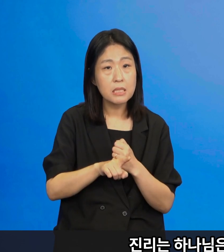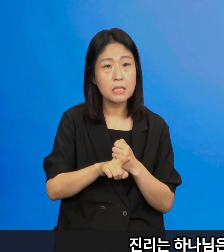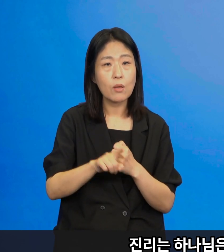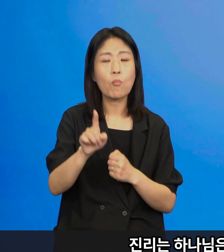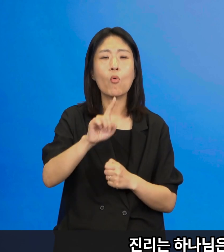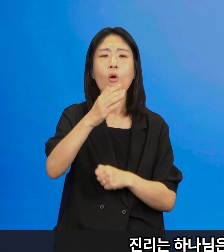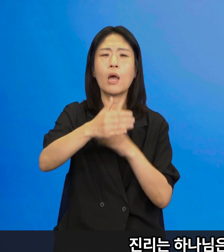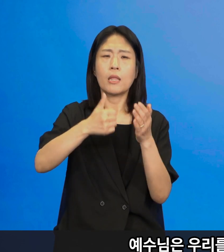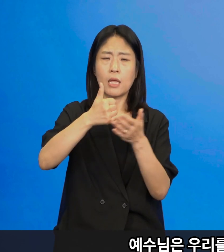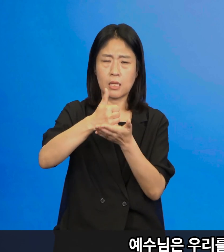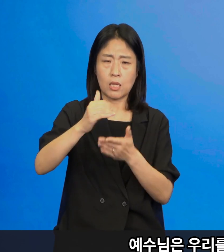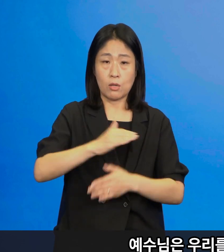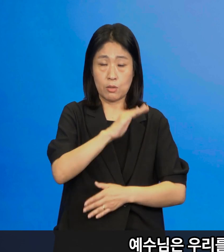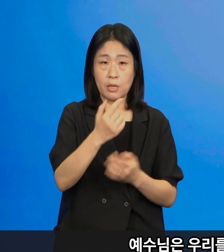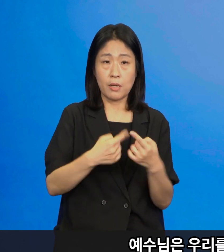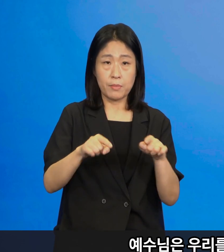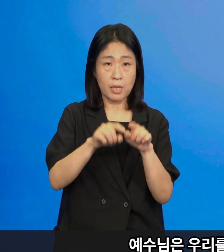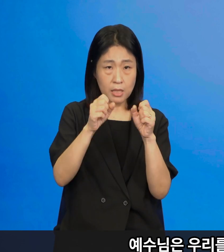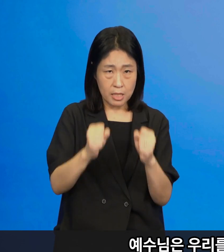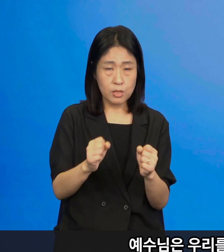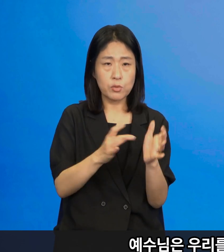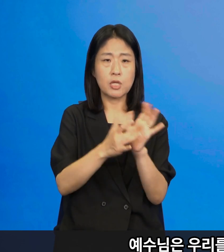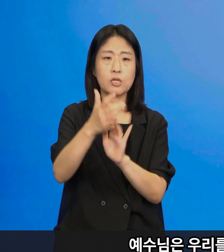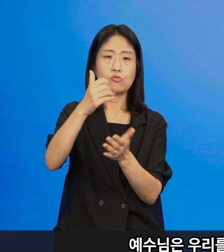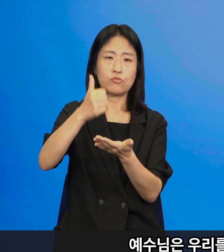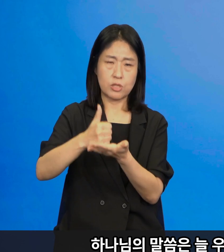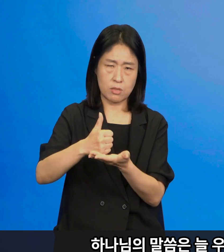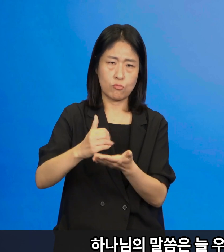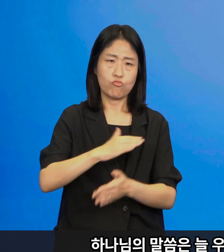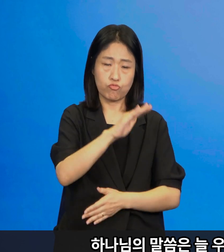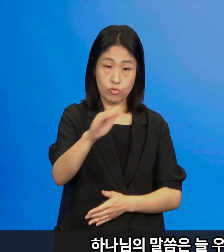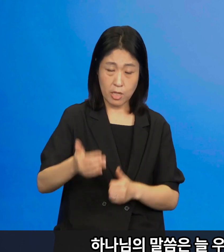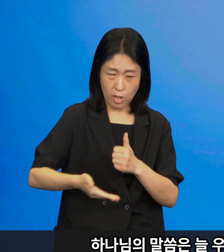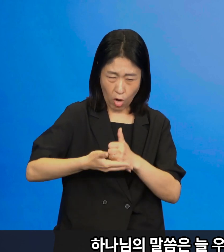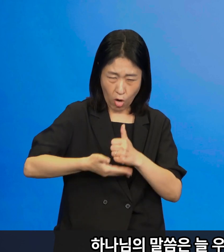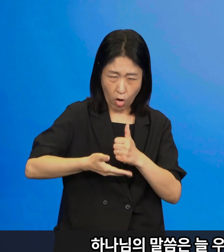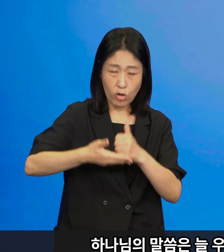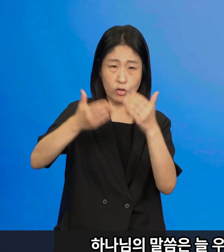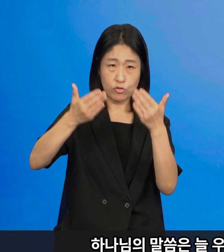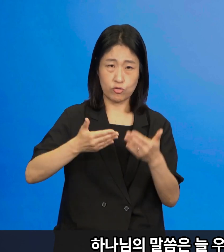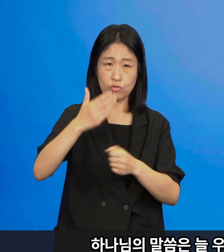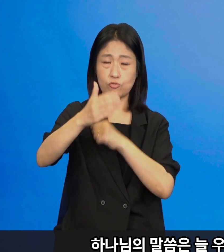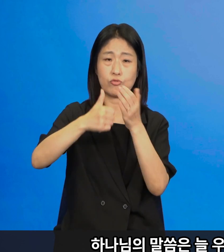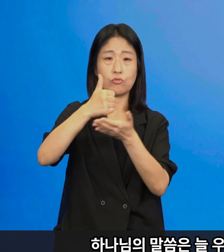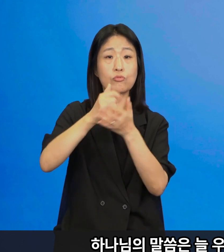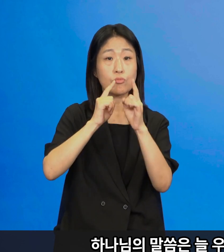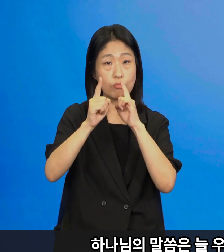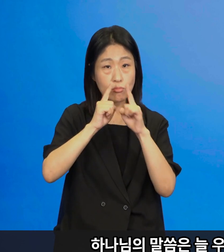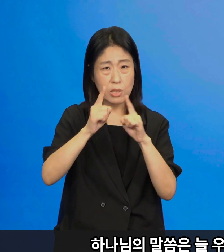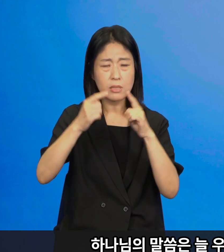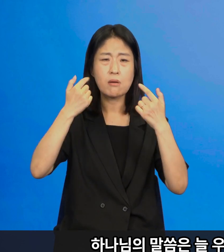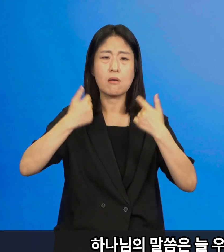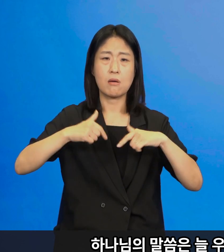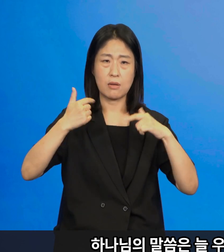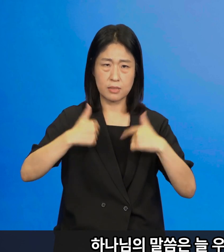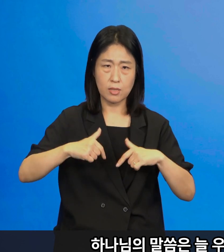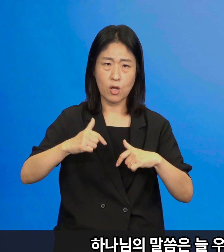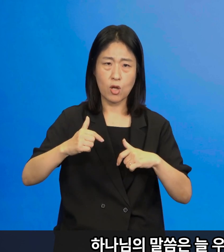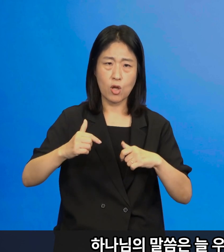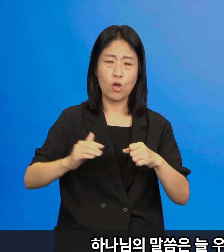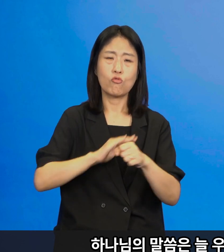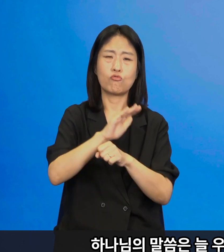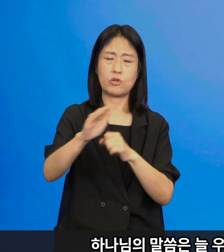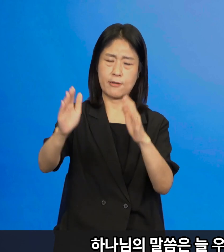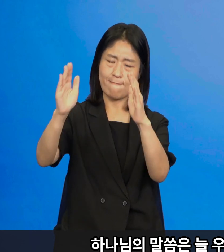함께 계시고 예수님은 우리를 격려해 주시고 있고 하나님의 말씀은 늘 우리를 향해 있다는